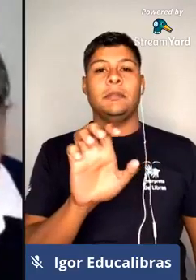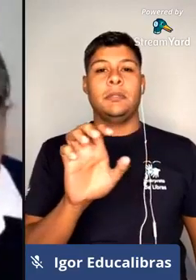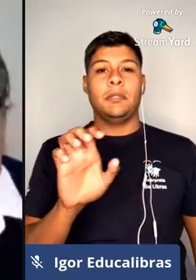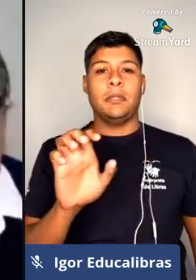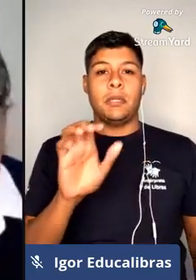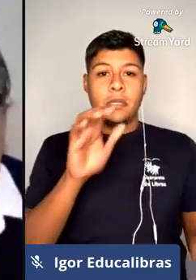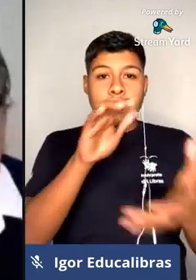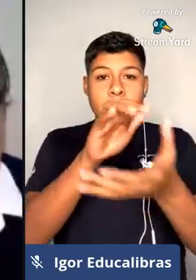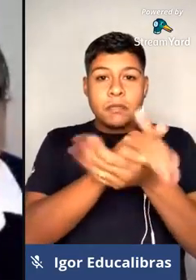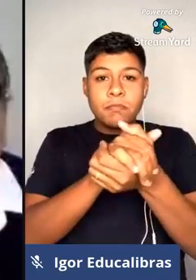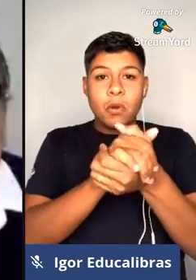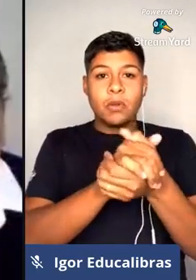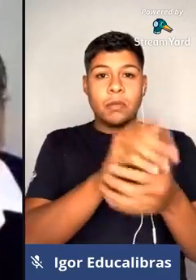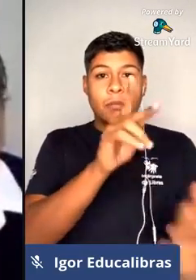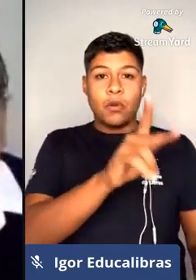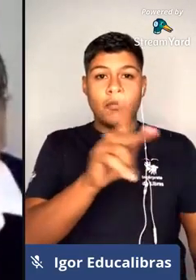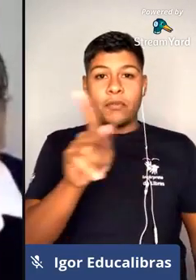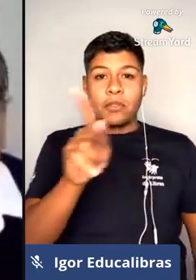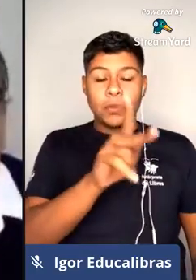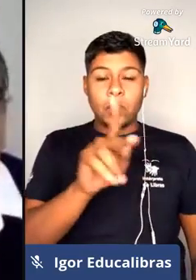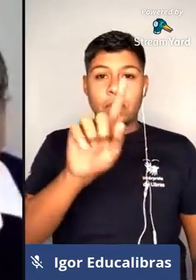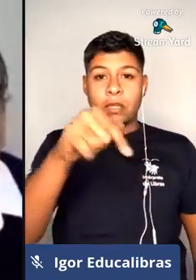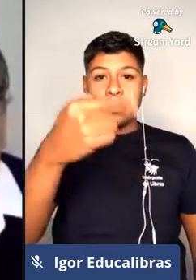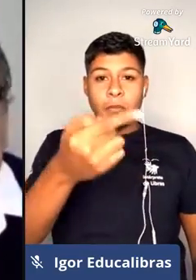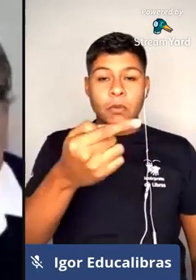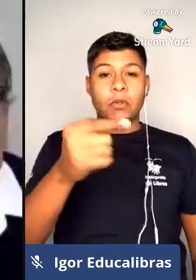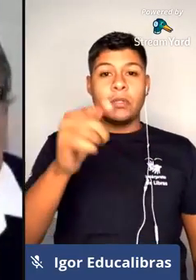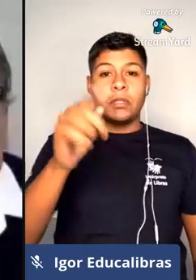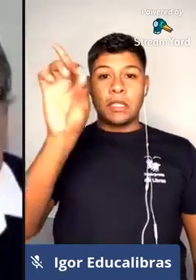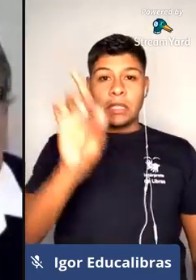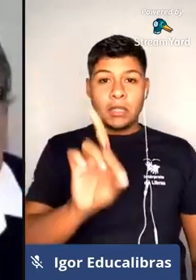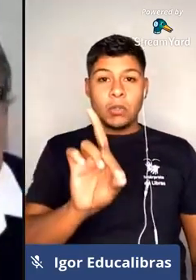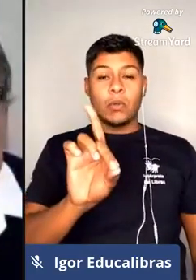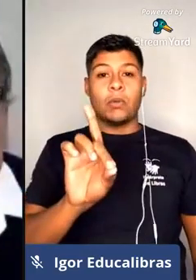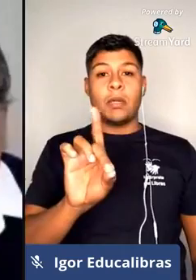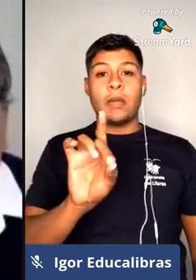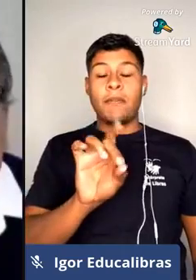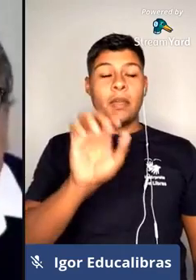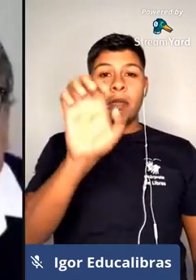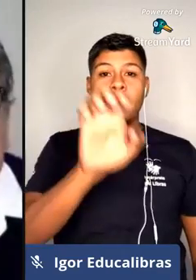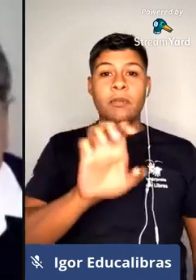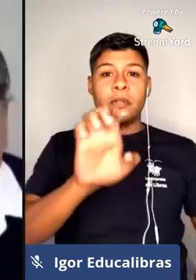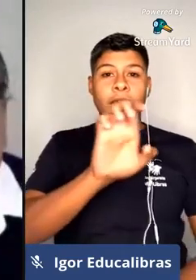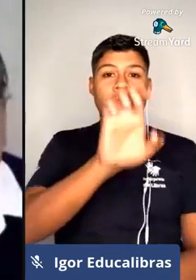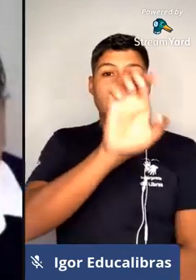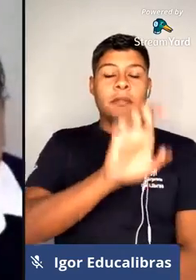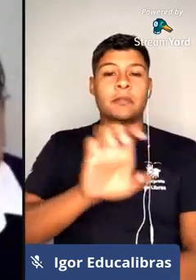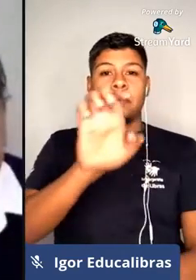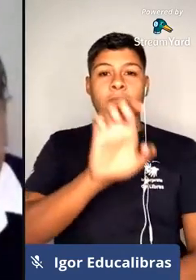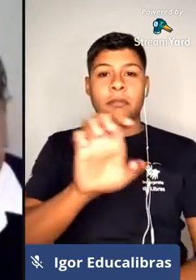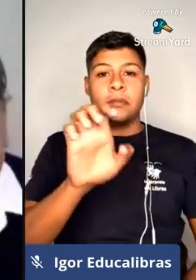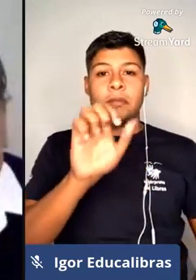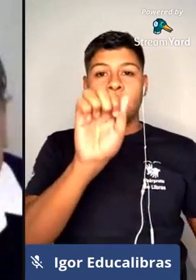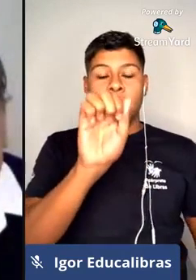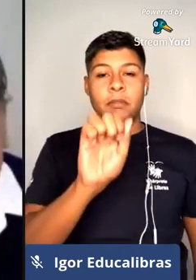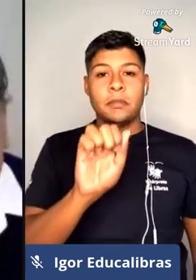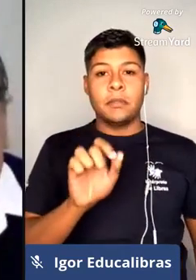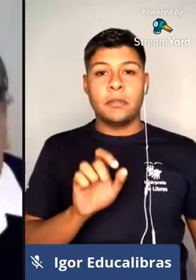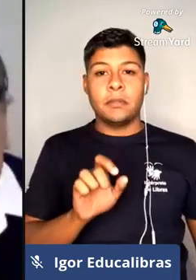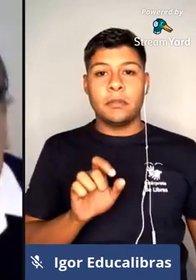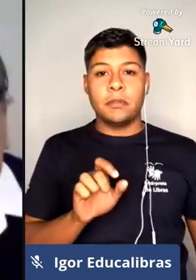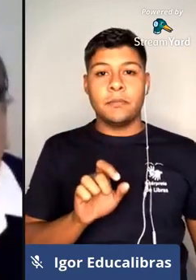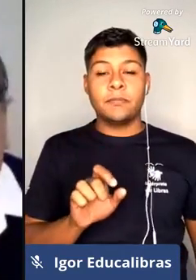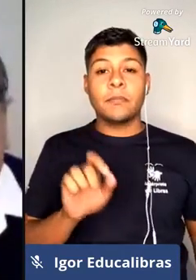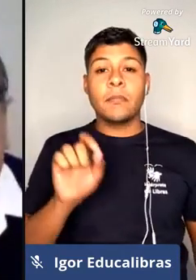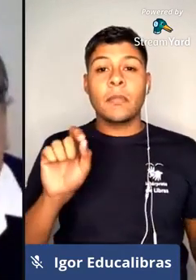esposa era professora, depois tornou diretora do Instituto Educacional Nazaré, uma escola que nem existe mais. Sim.